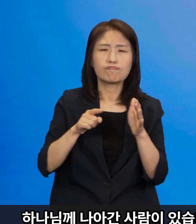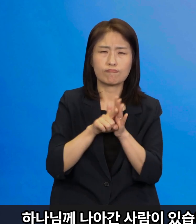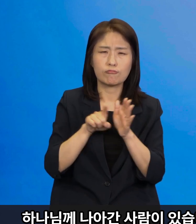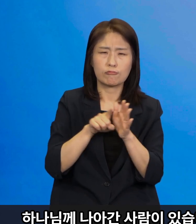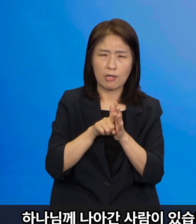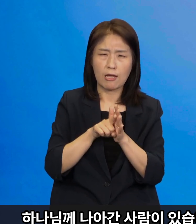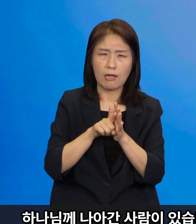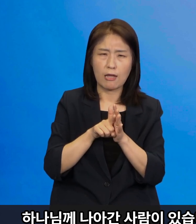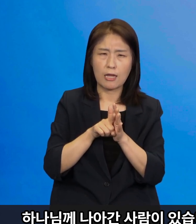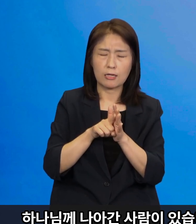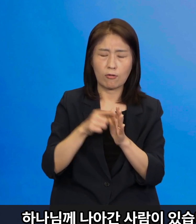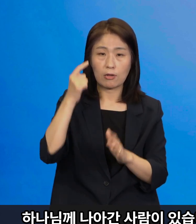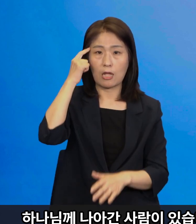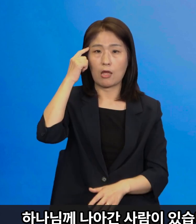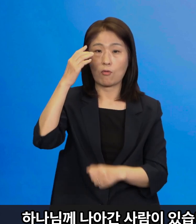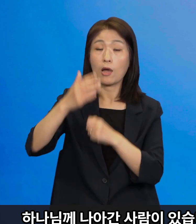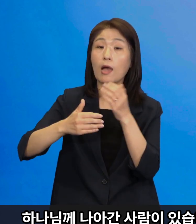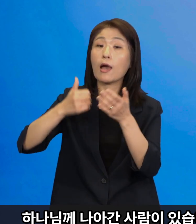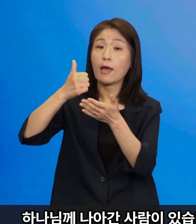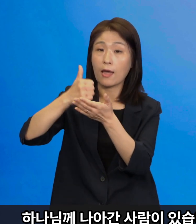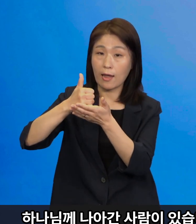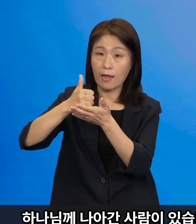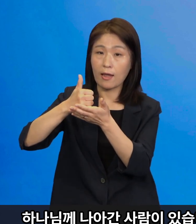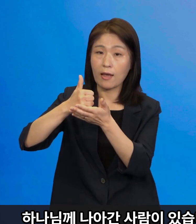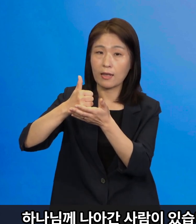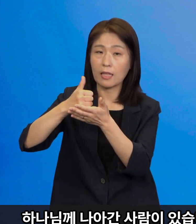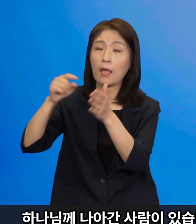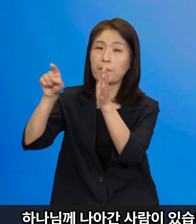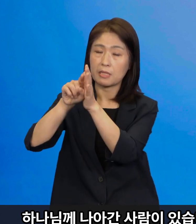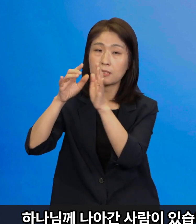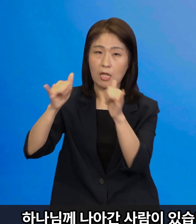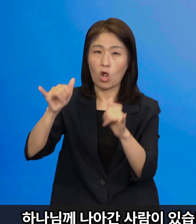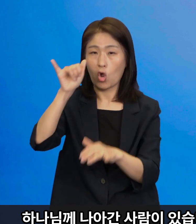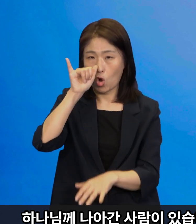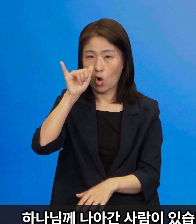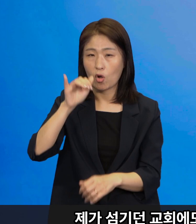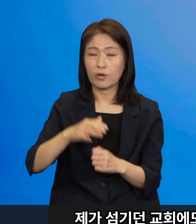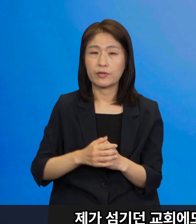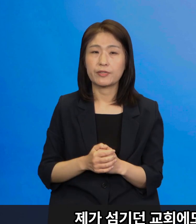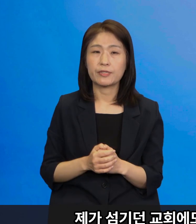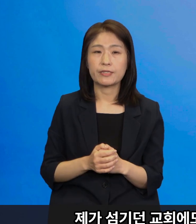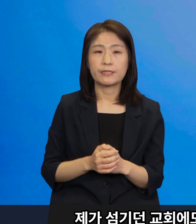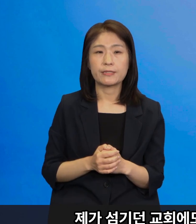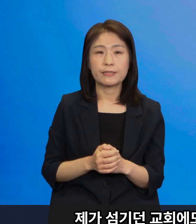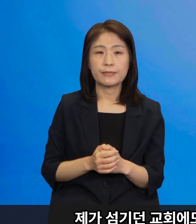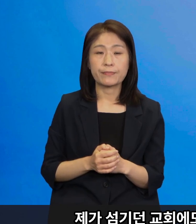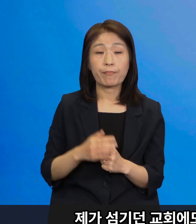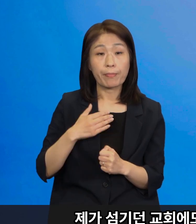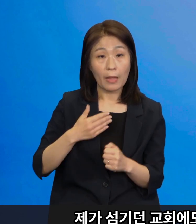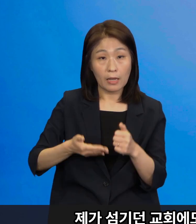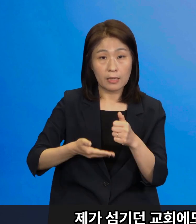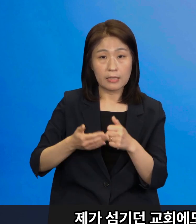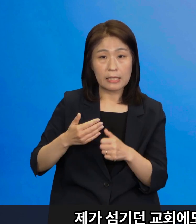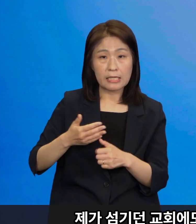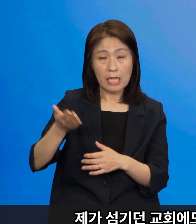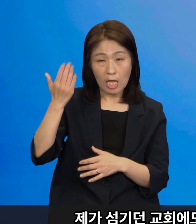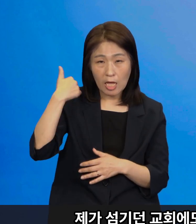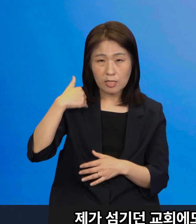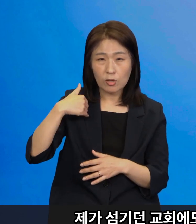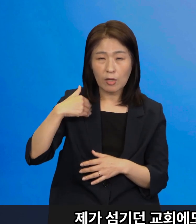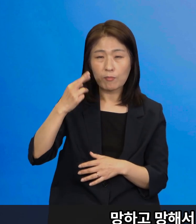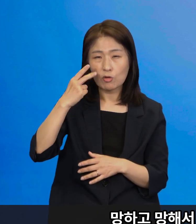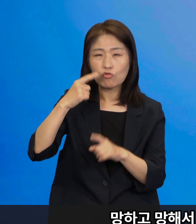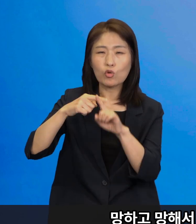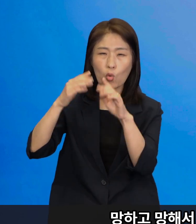사람이 있습니다. 근데 이 후자인 경우가 너무 귀한 분들이죠. 제가 섬기는 교회에도 대도시에서 크게